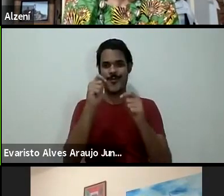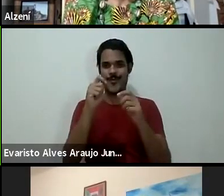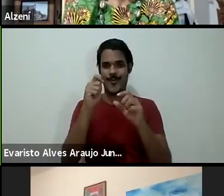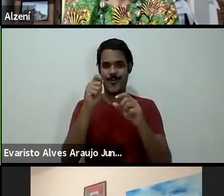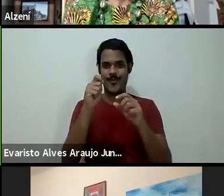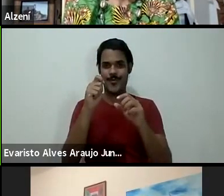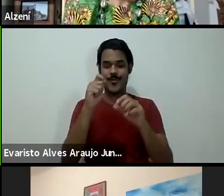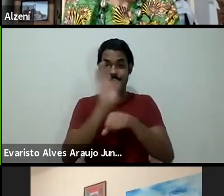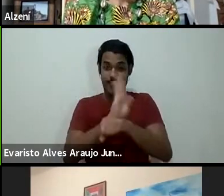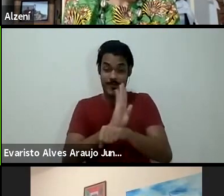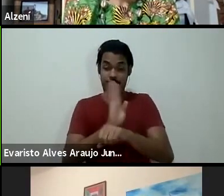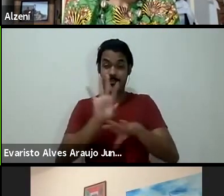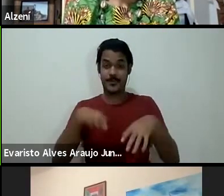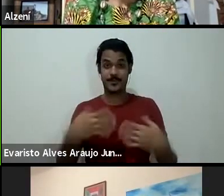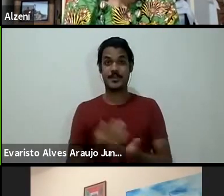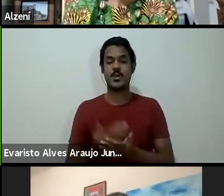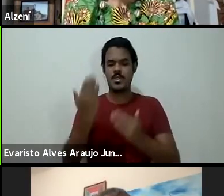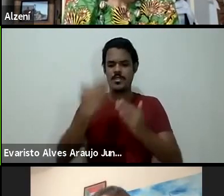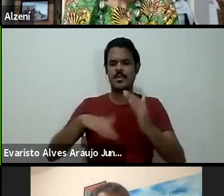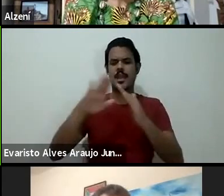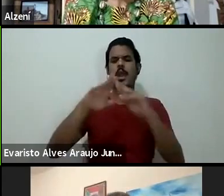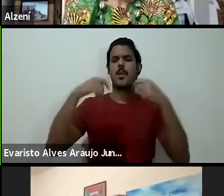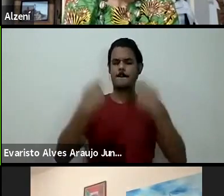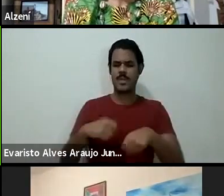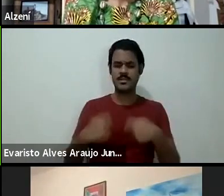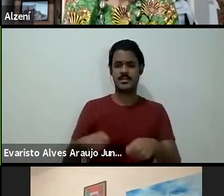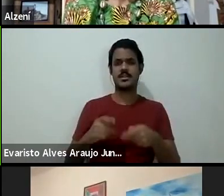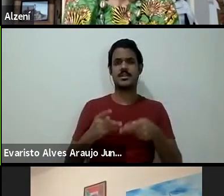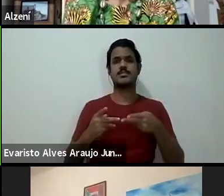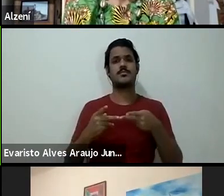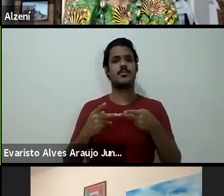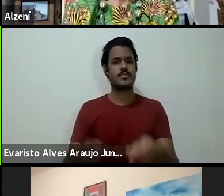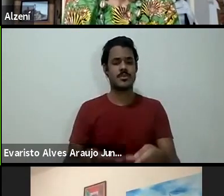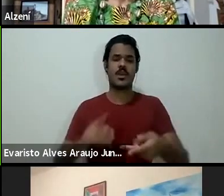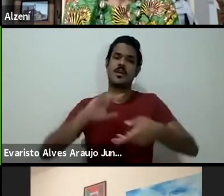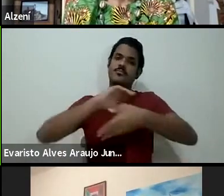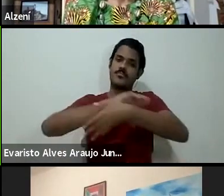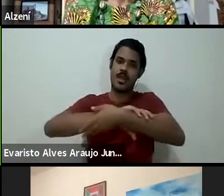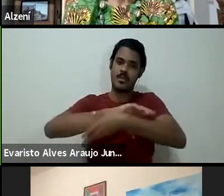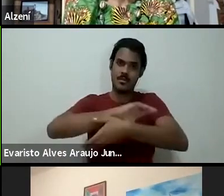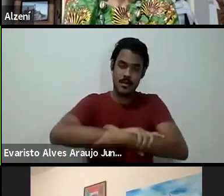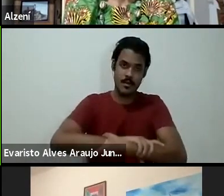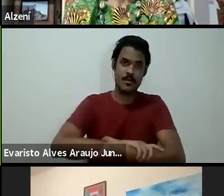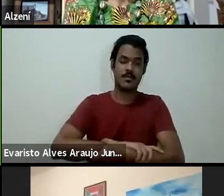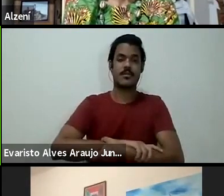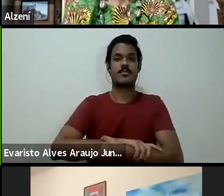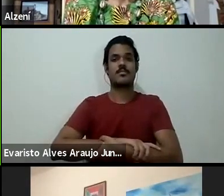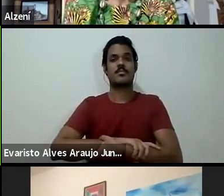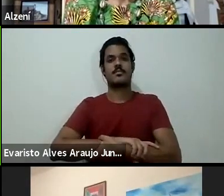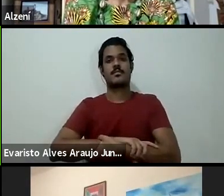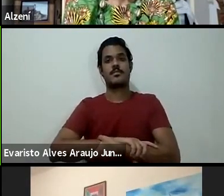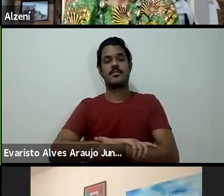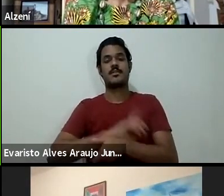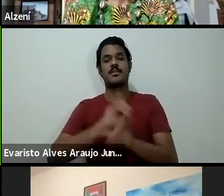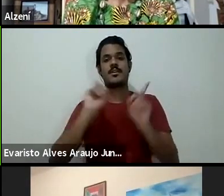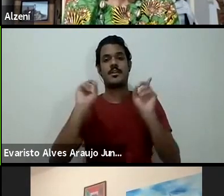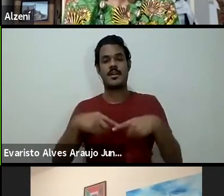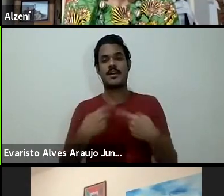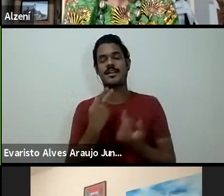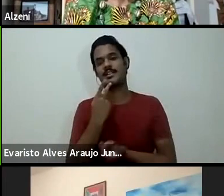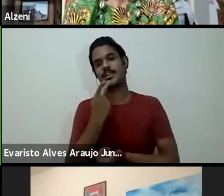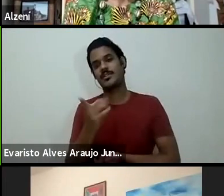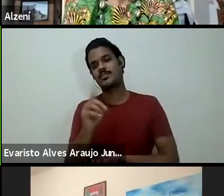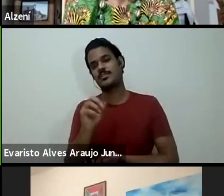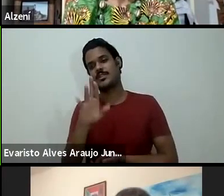também precisam, né, dos projetos, de parcerias, e é aquilo que Dira fala,